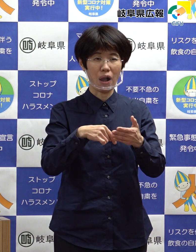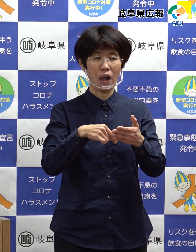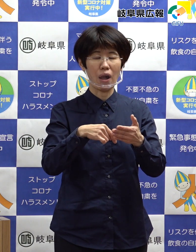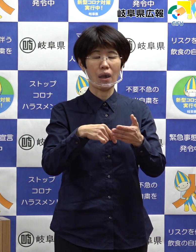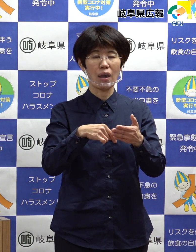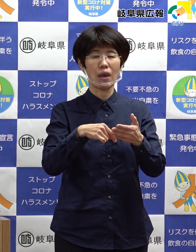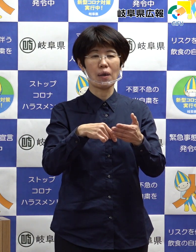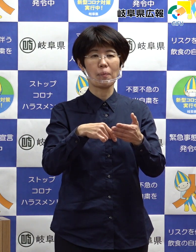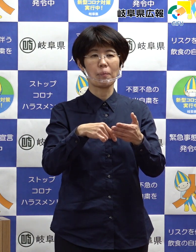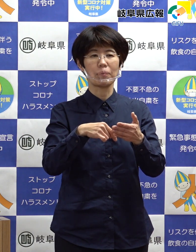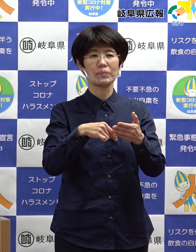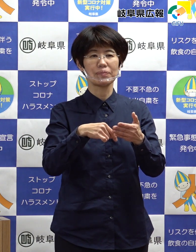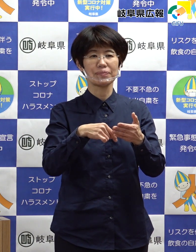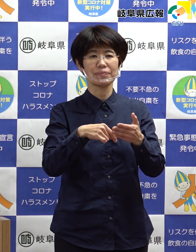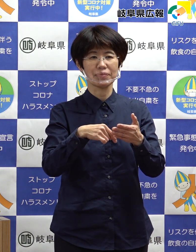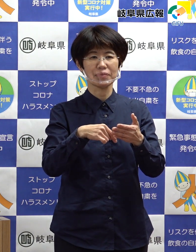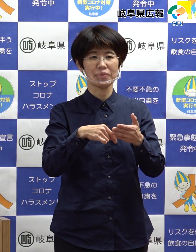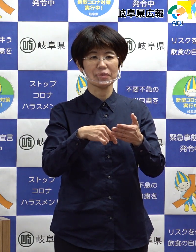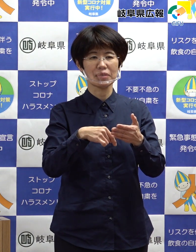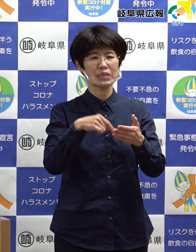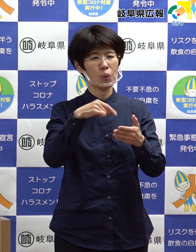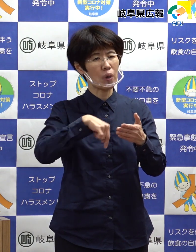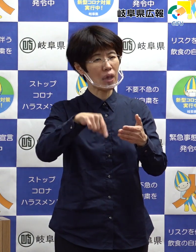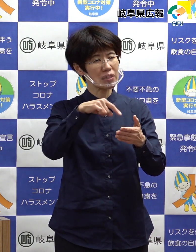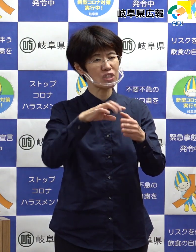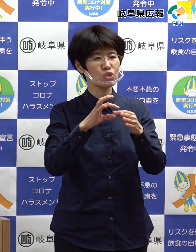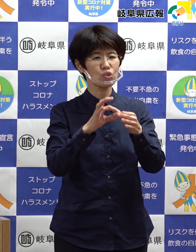ある種 そのインサイダー的なね、